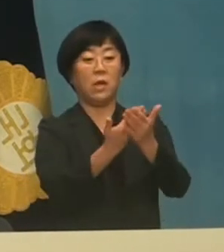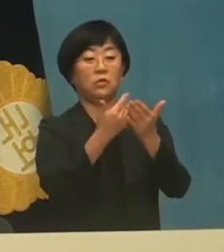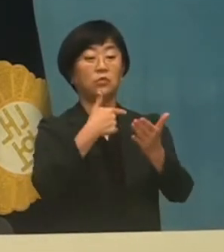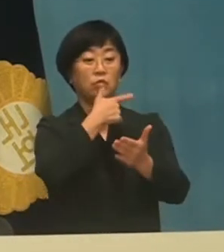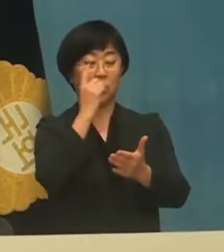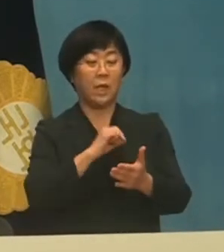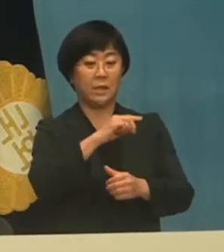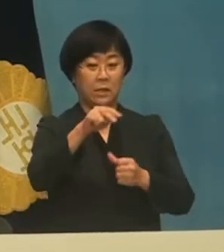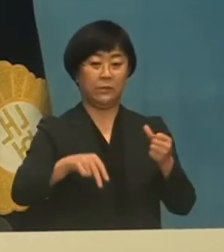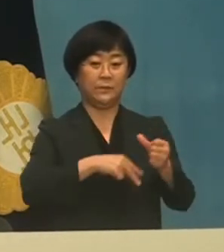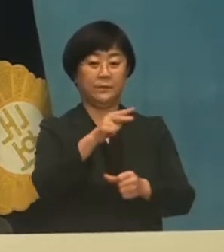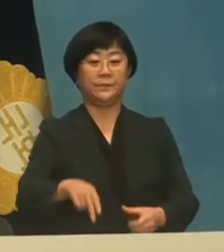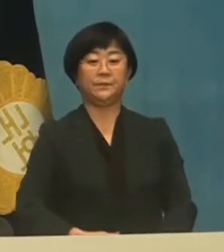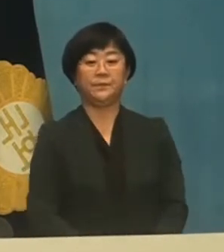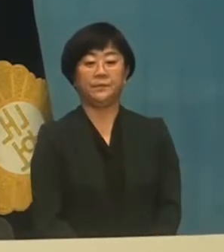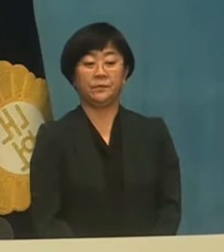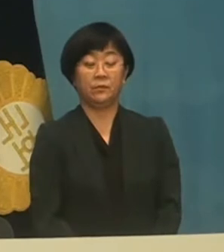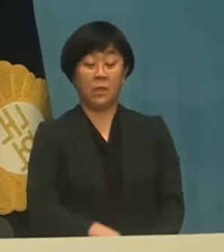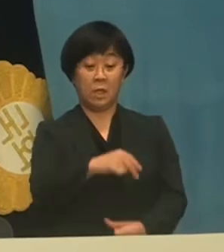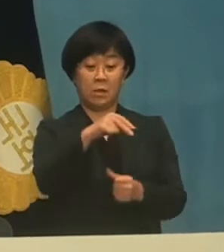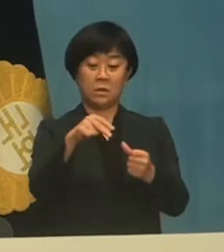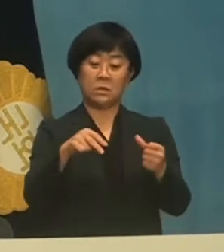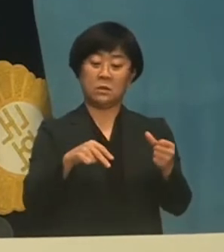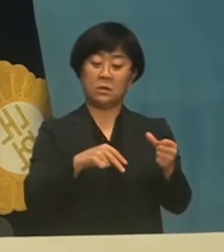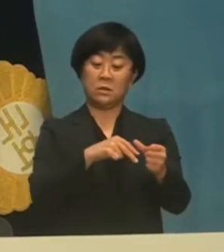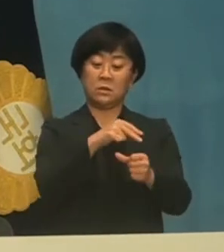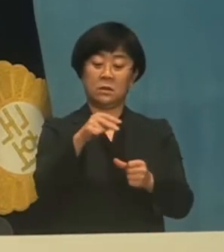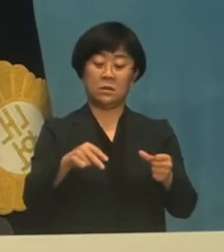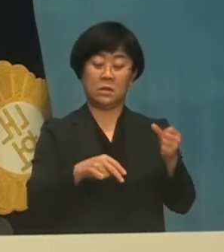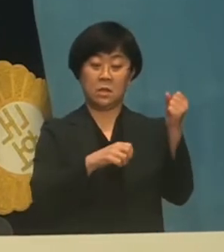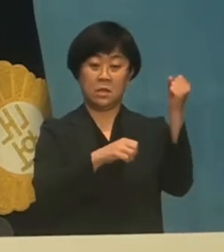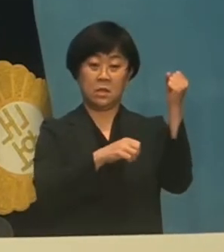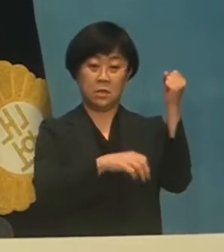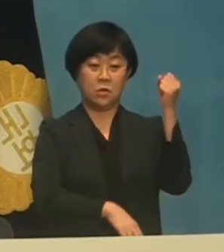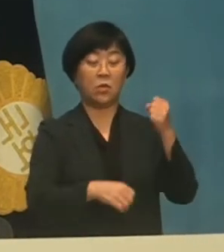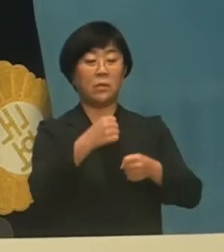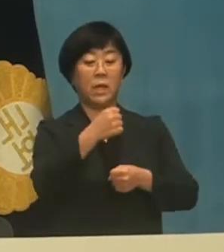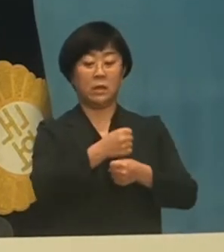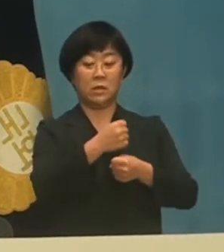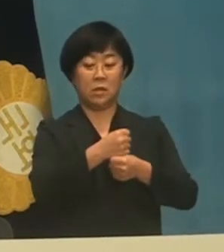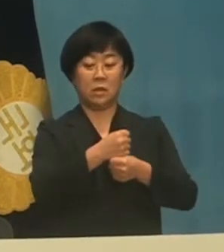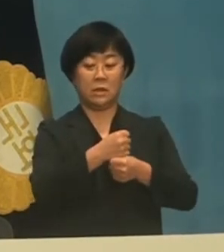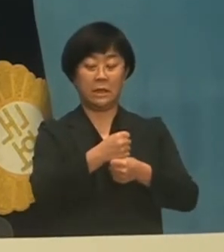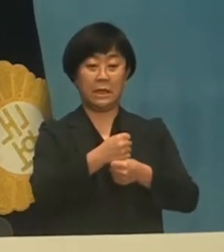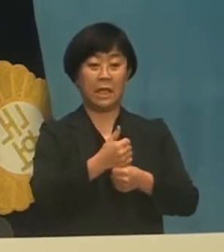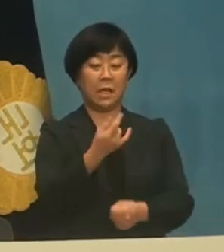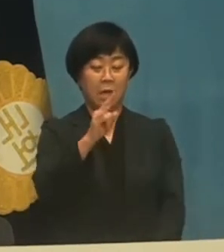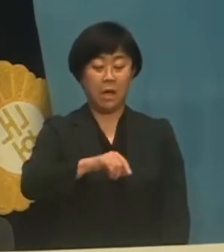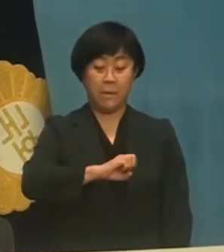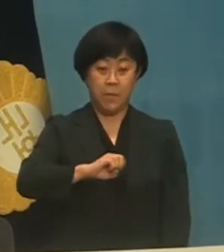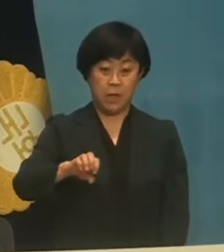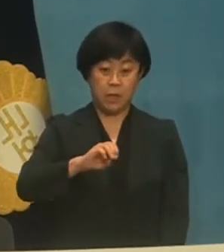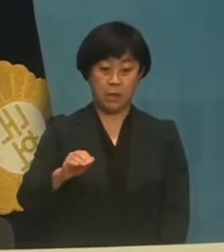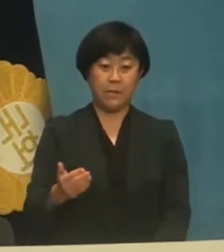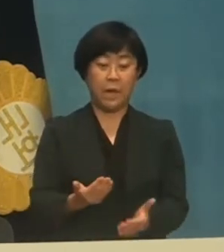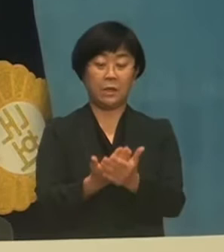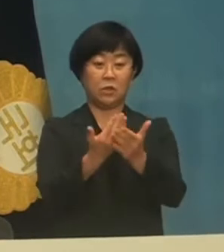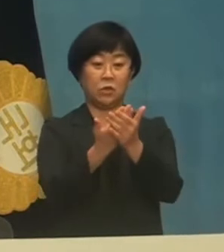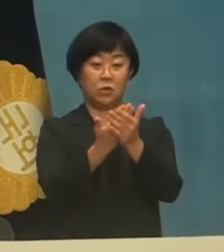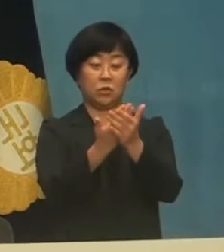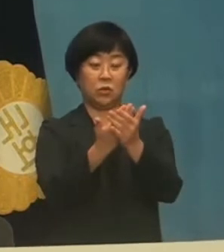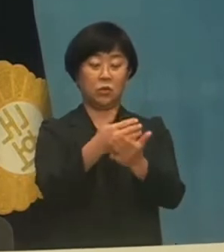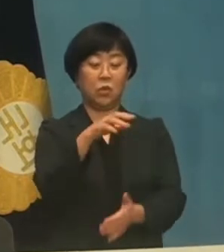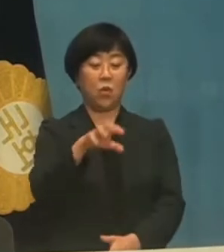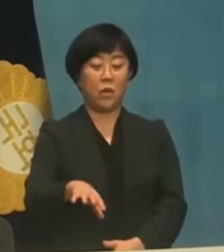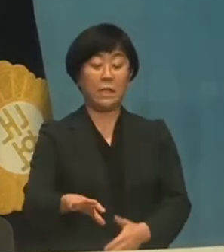것이 사실입니다. 이런 상황에서 기존에 만들어진 고준위 핵폐기물을 핵발전소 부지 내에